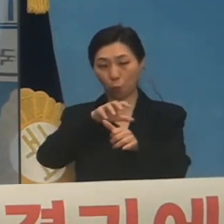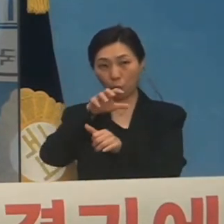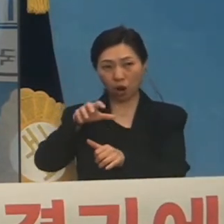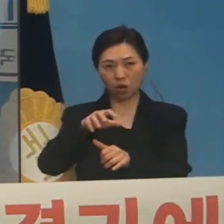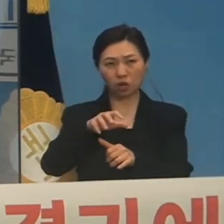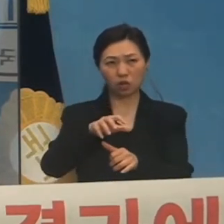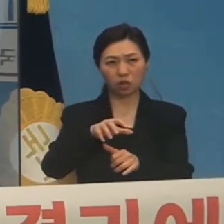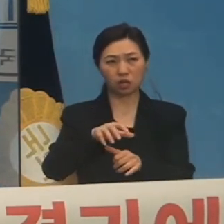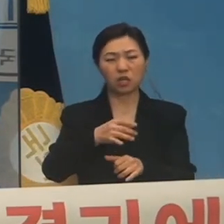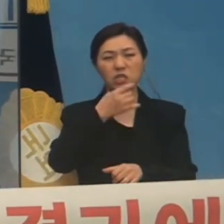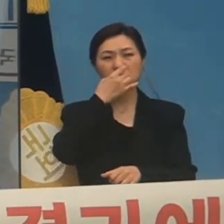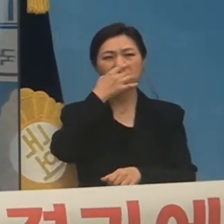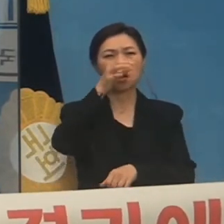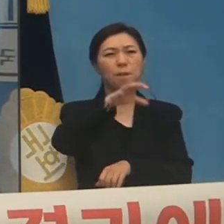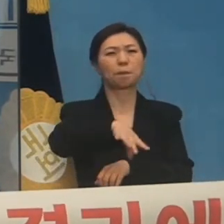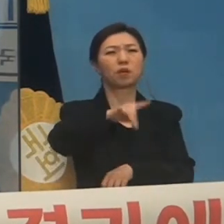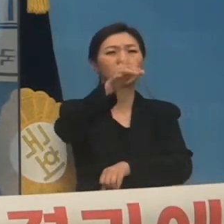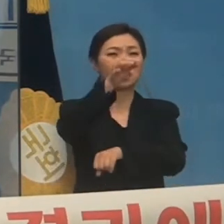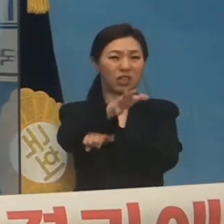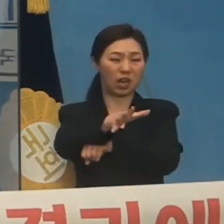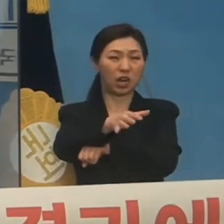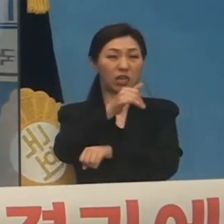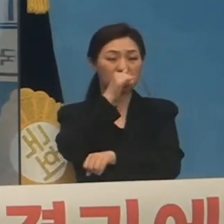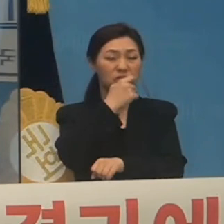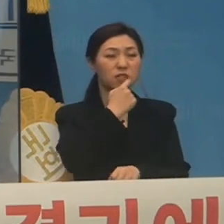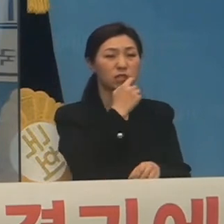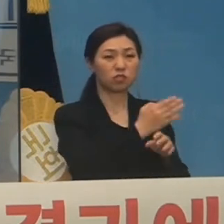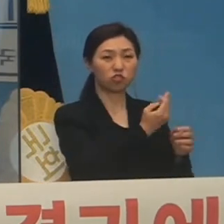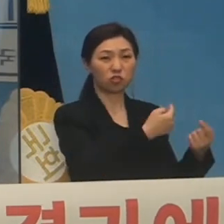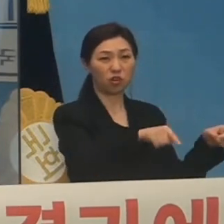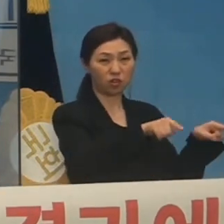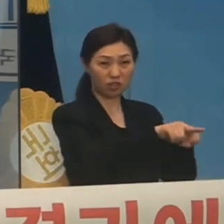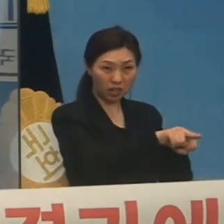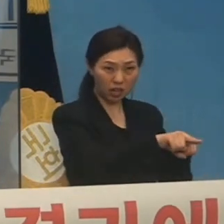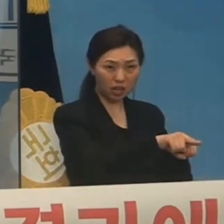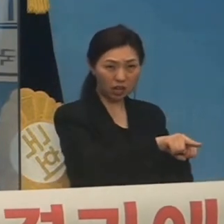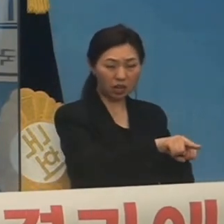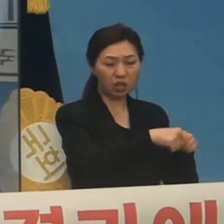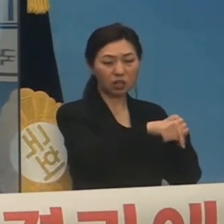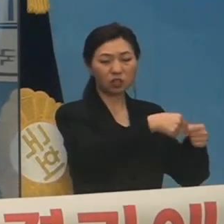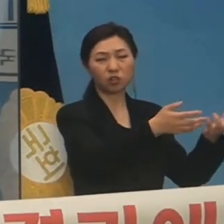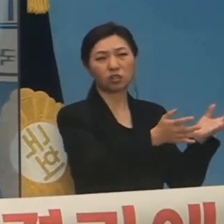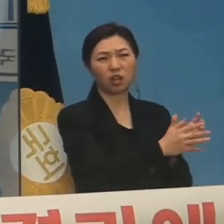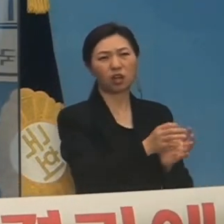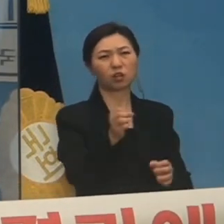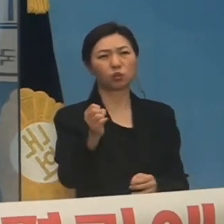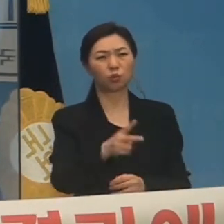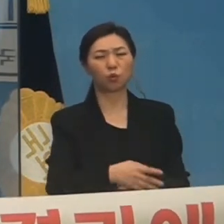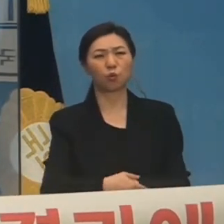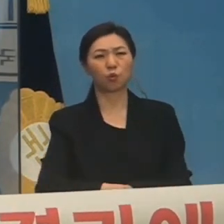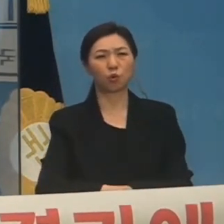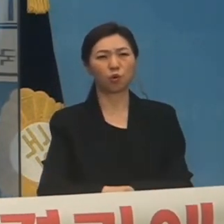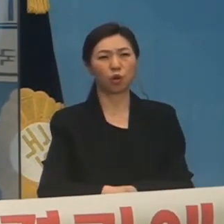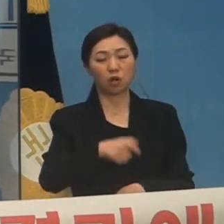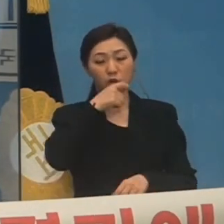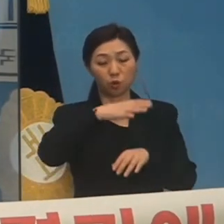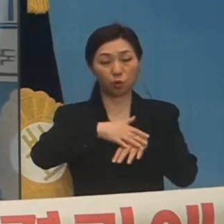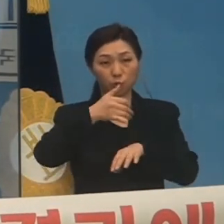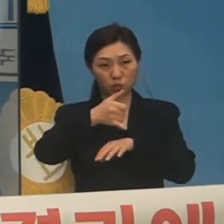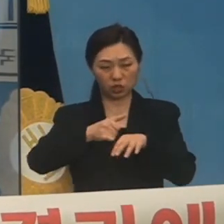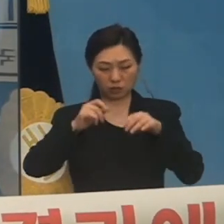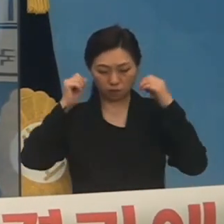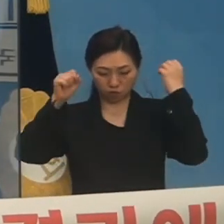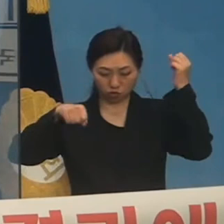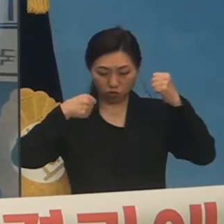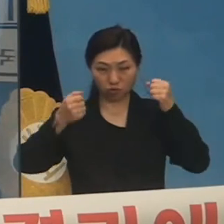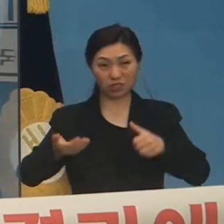보유물량 우선순위라는 더불어민주당의 농림축산식품부의 말로움에 희망구멍을 당했고